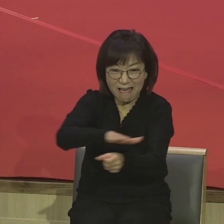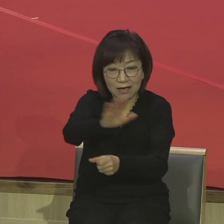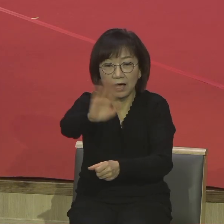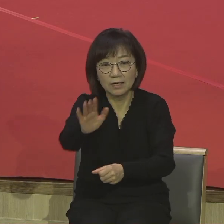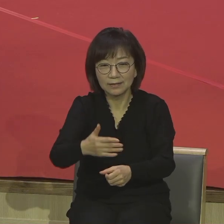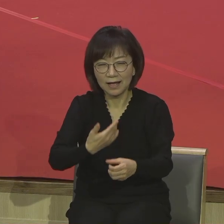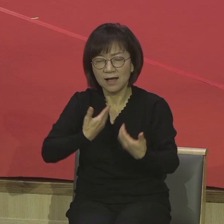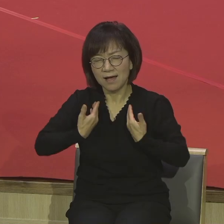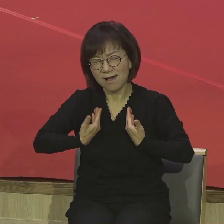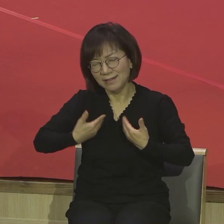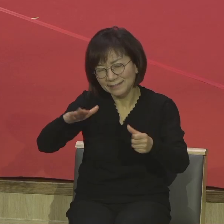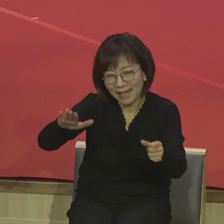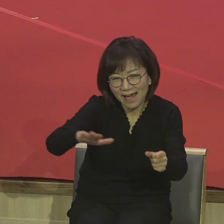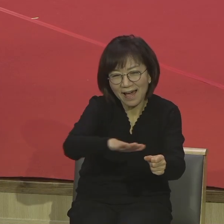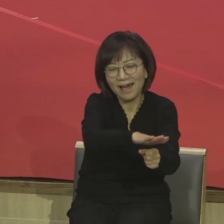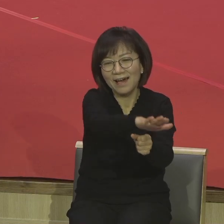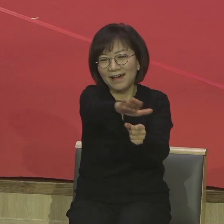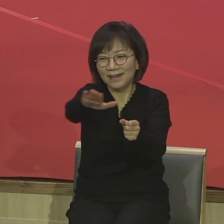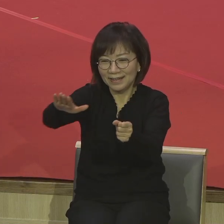너무 사랑하기 때문에.